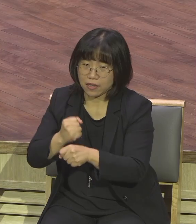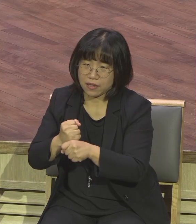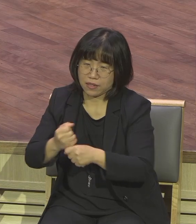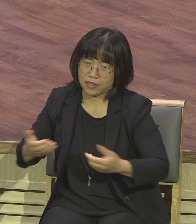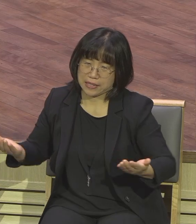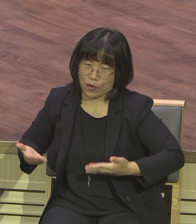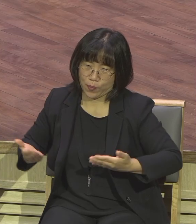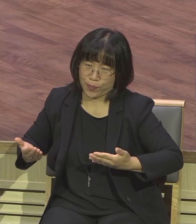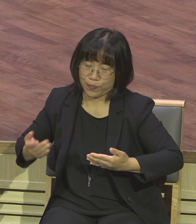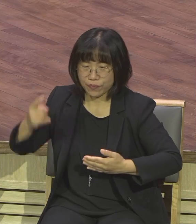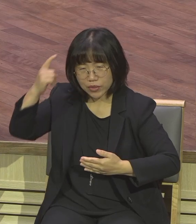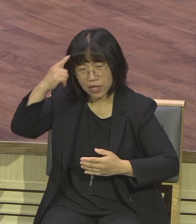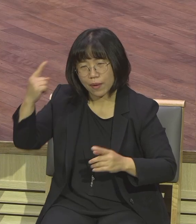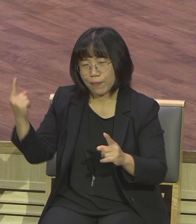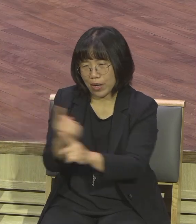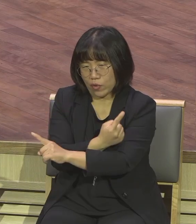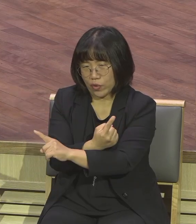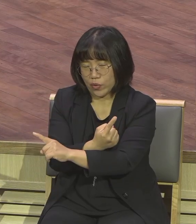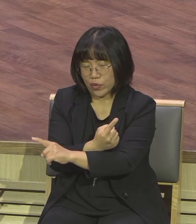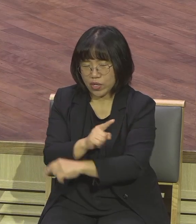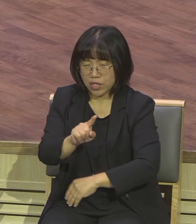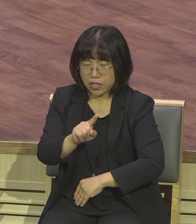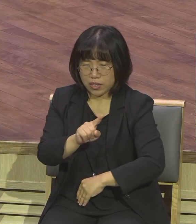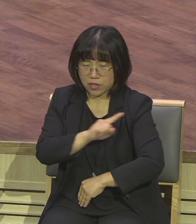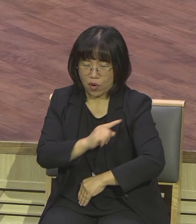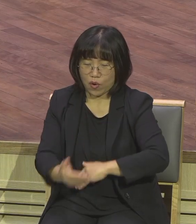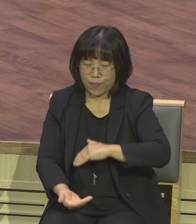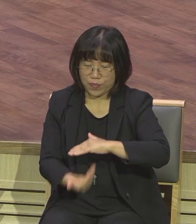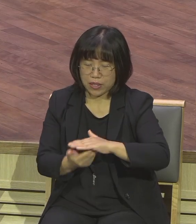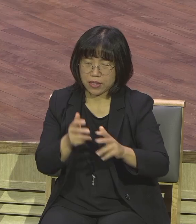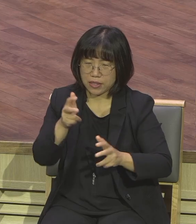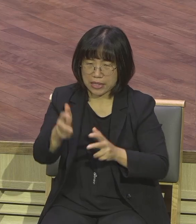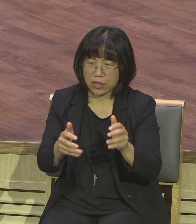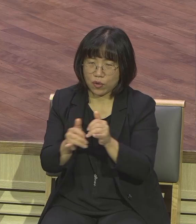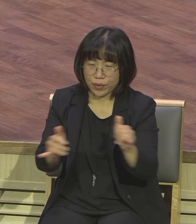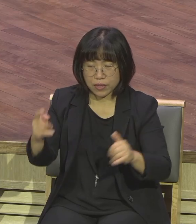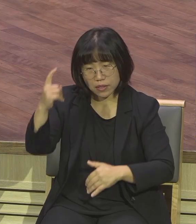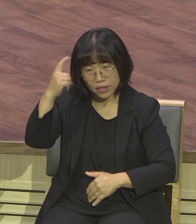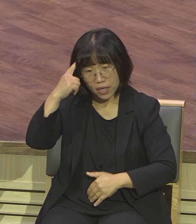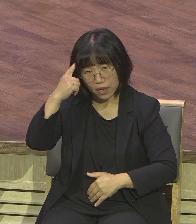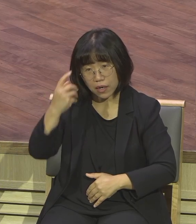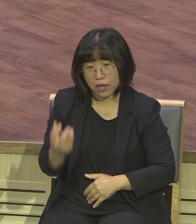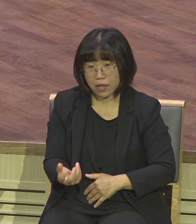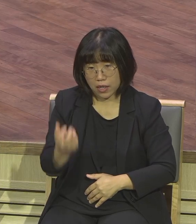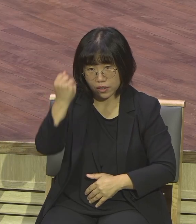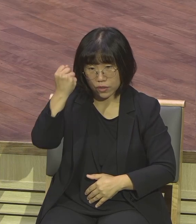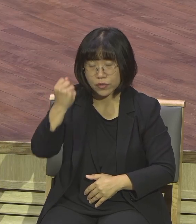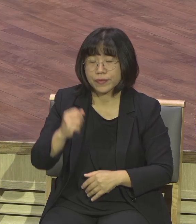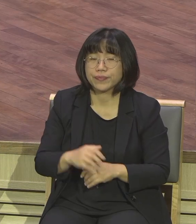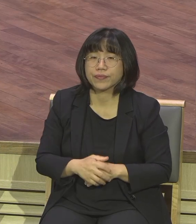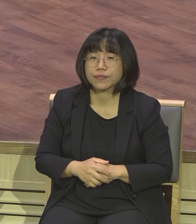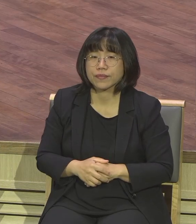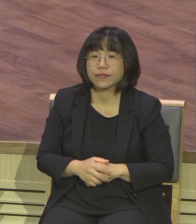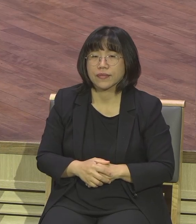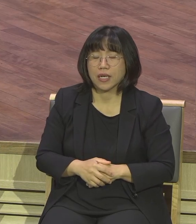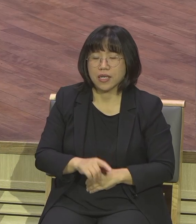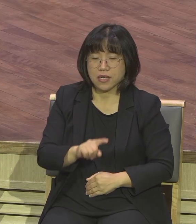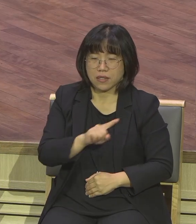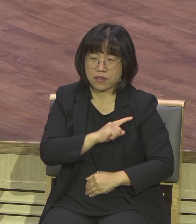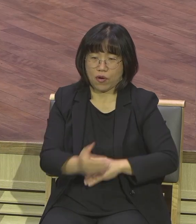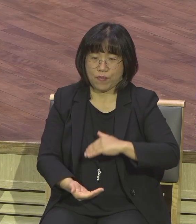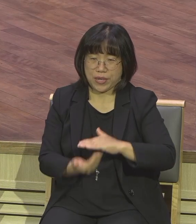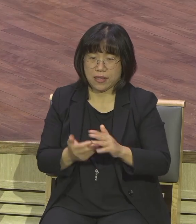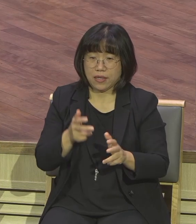사업이다. 서밋 사람인은 그렇습니다. 우리 연계 모든 성도들 이런 서밋